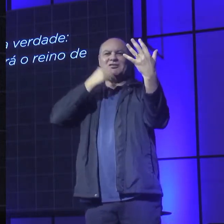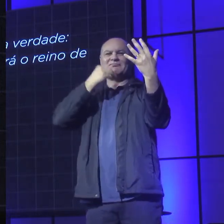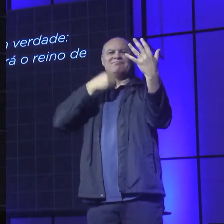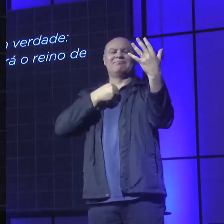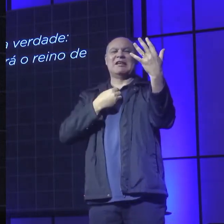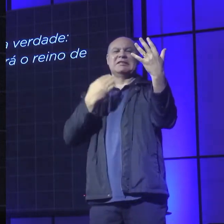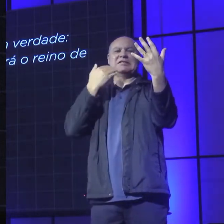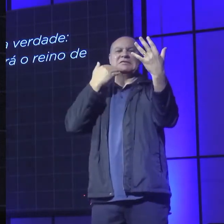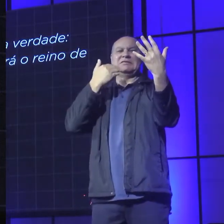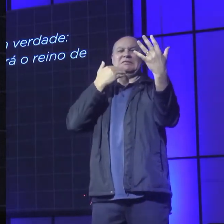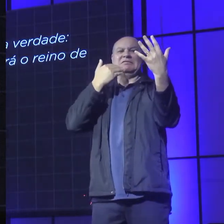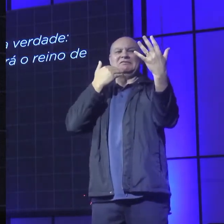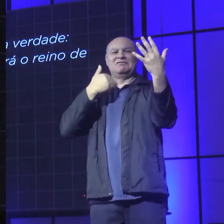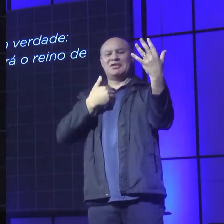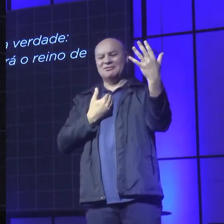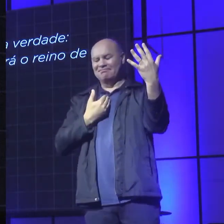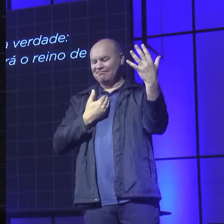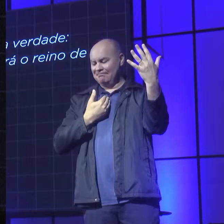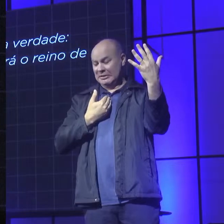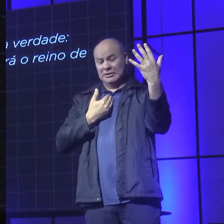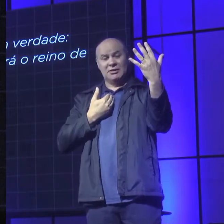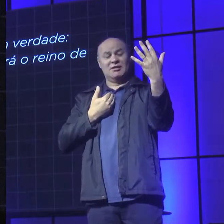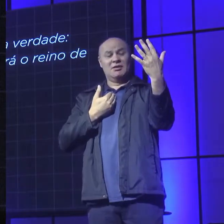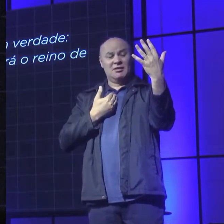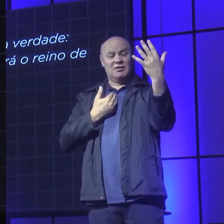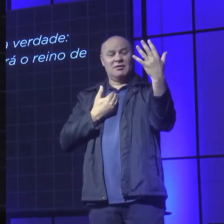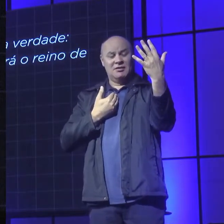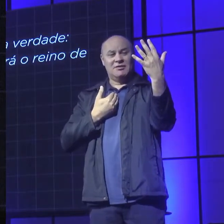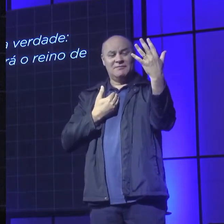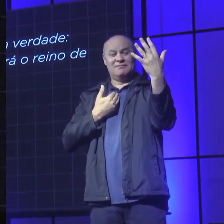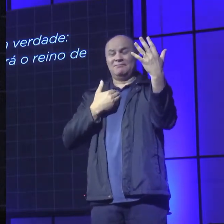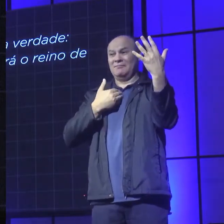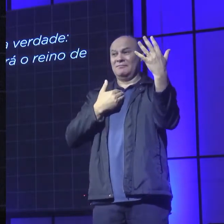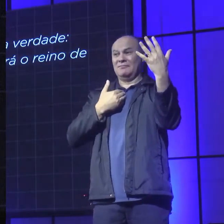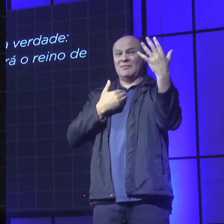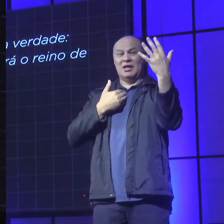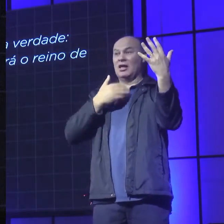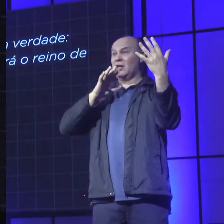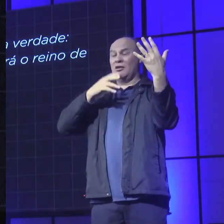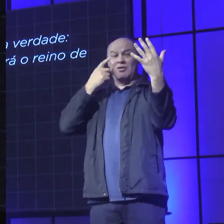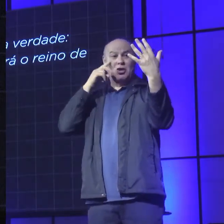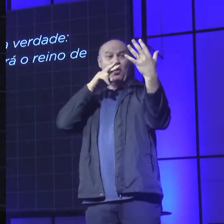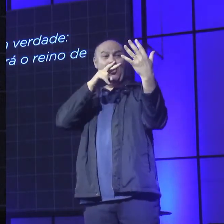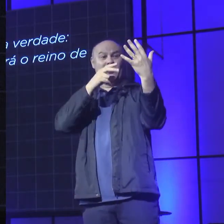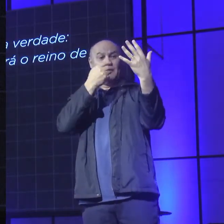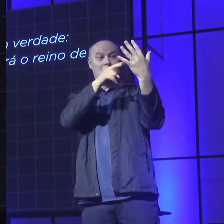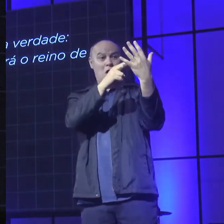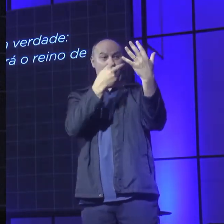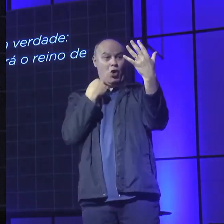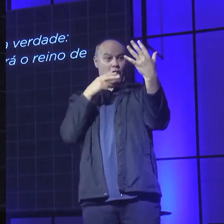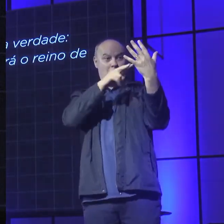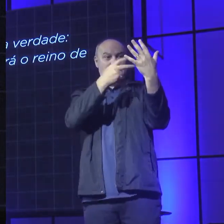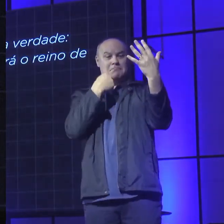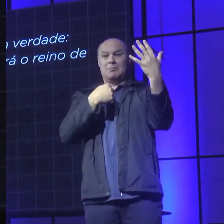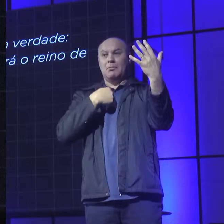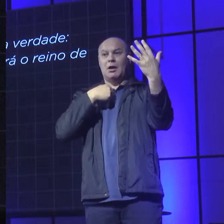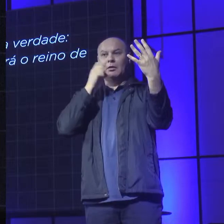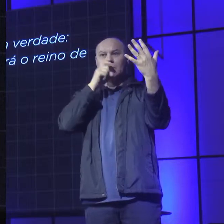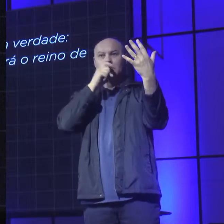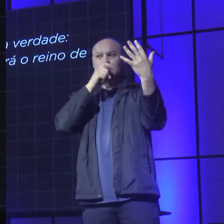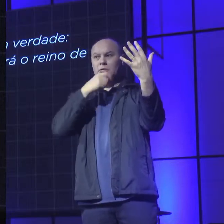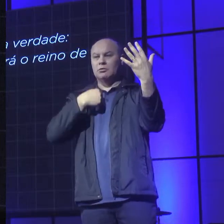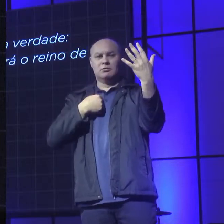Fracasso. Talvez outros olhem e digam, veem um mentiroso, um preguiçoso,